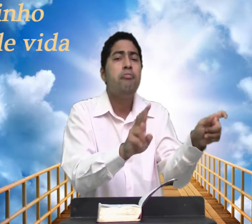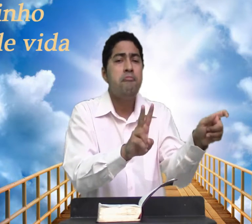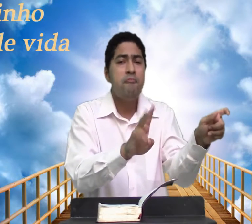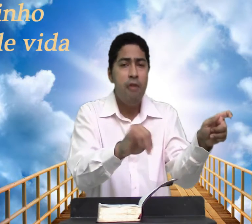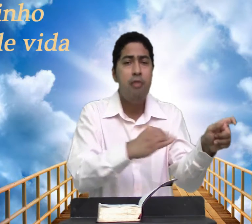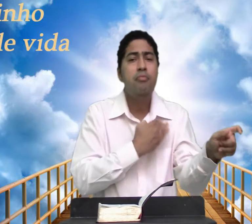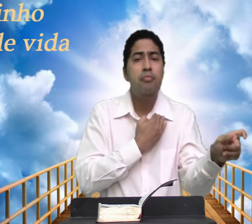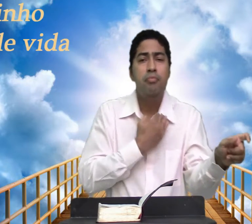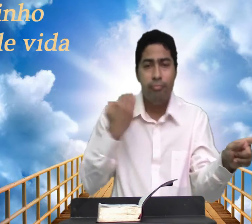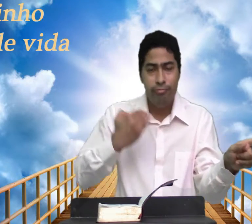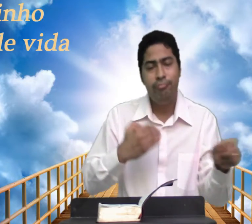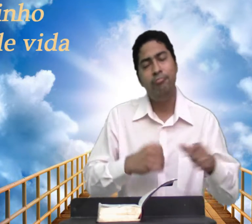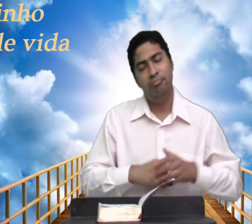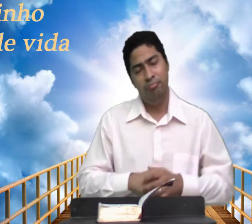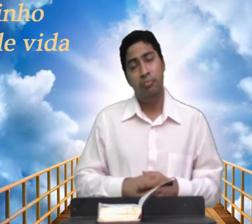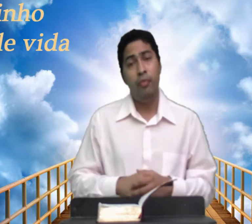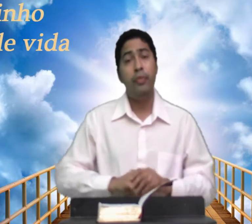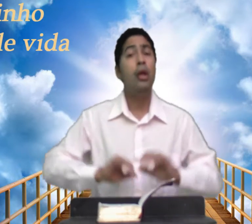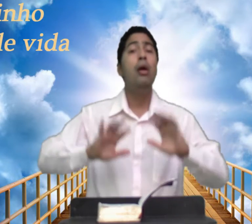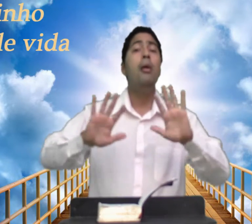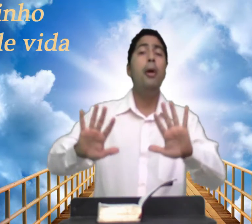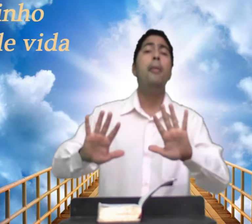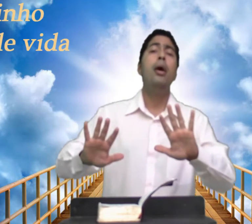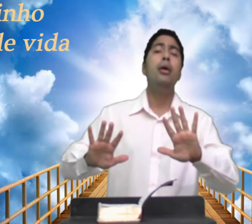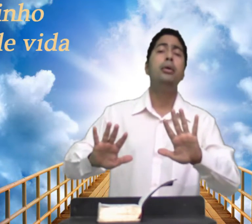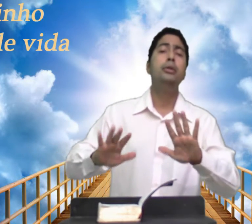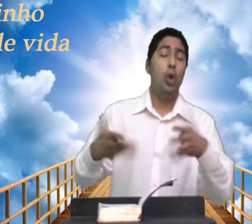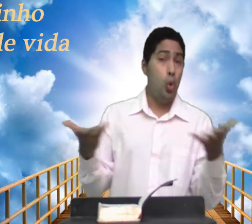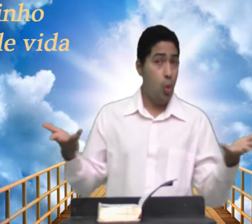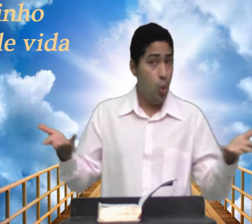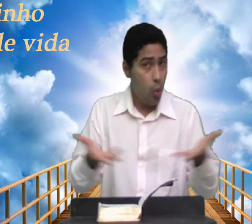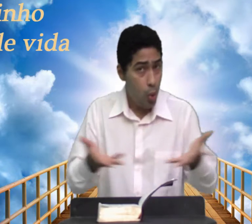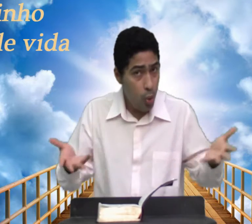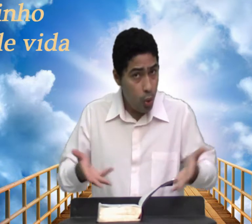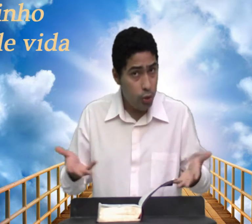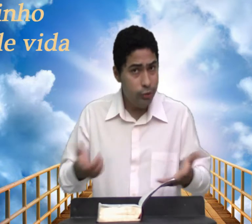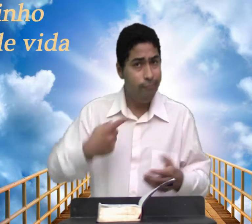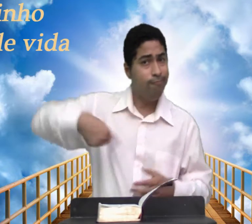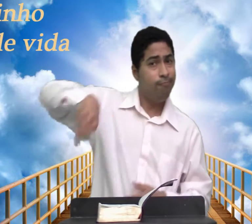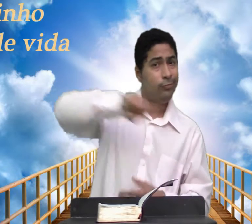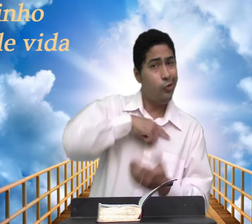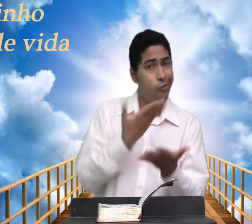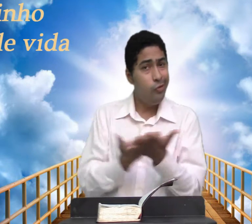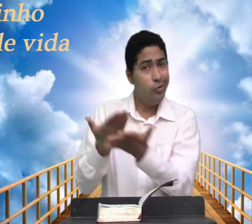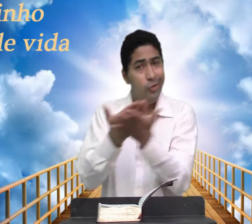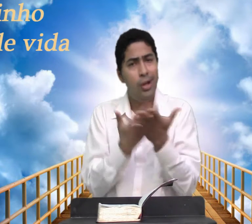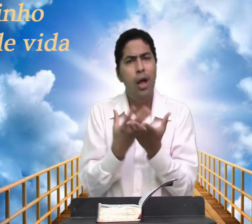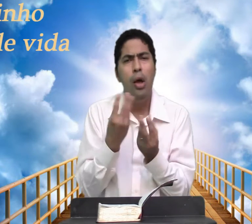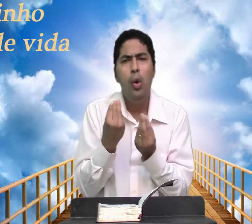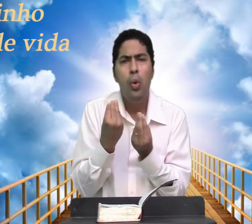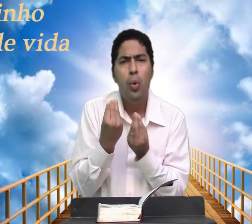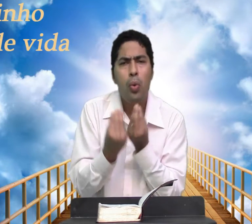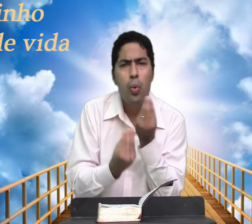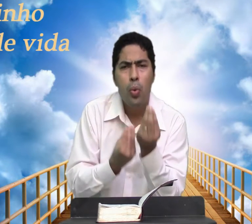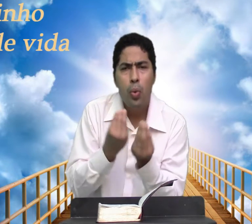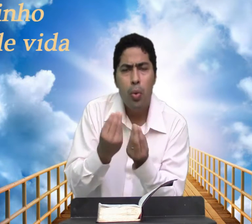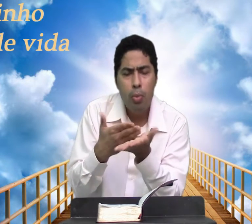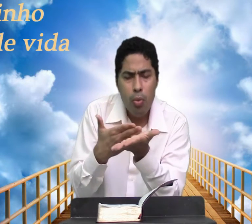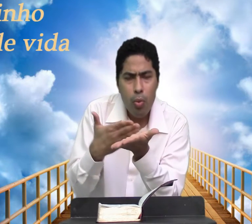morrer. Mas, neste momento, nós vamos estudar agora como foi que começou ou como foi